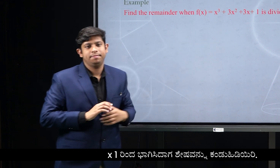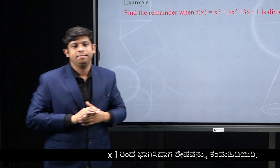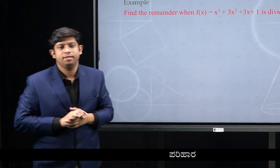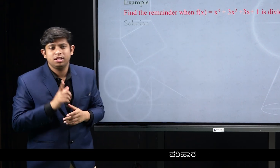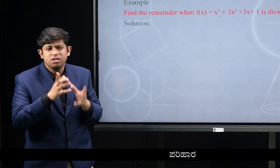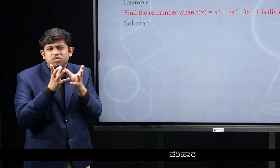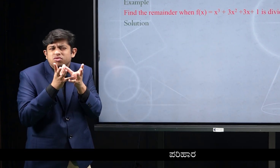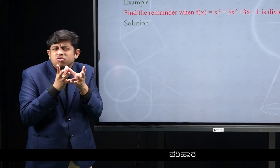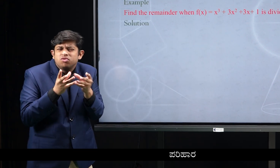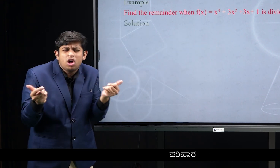ಪರಿಹಾರ: